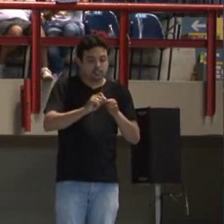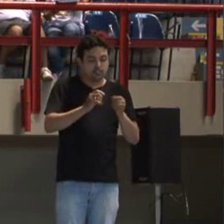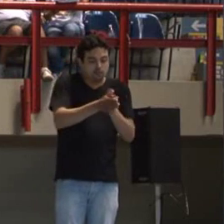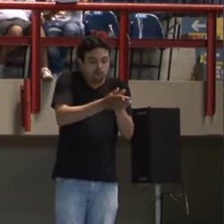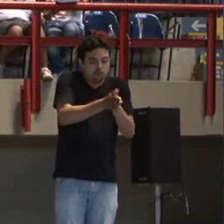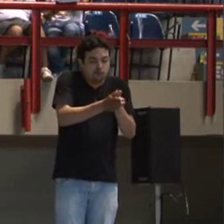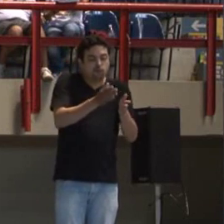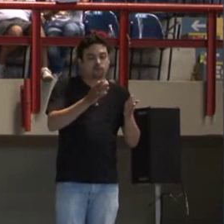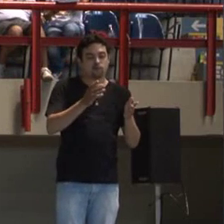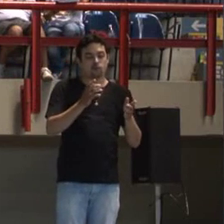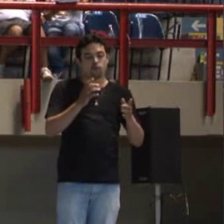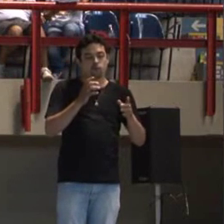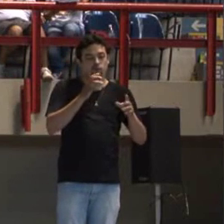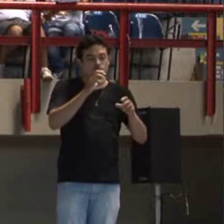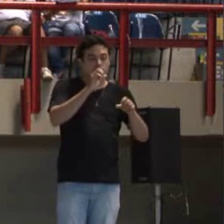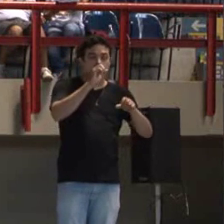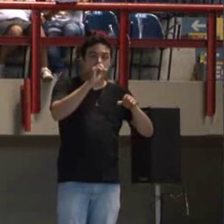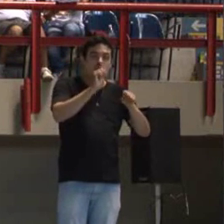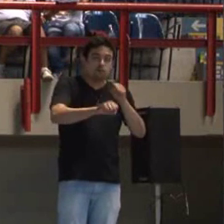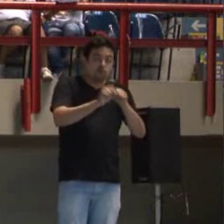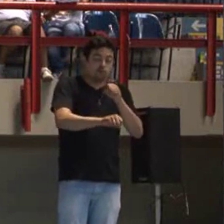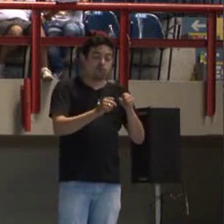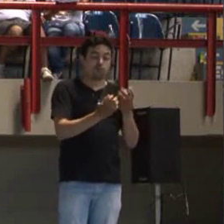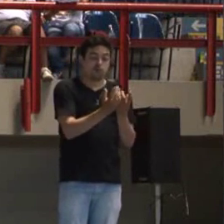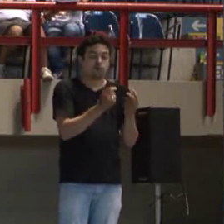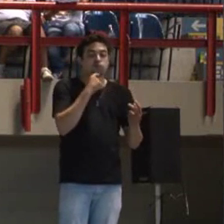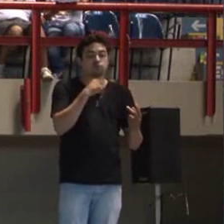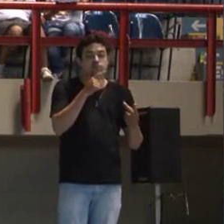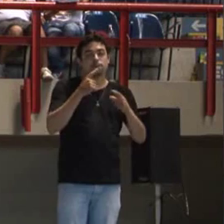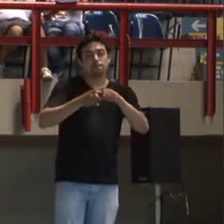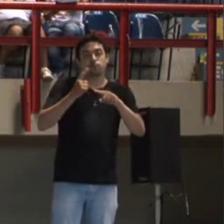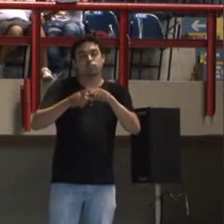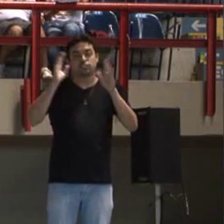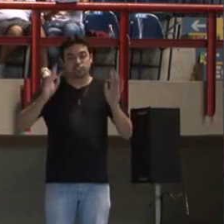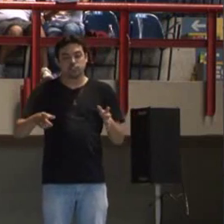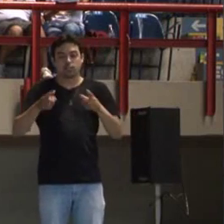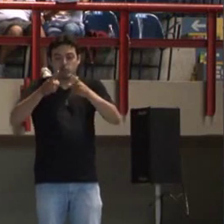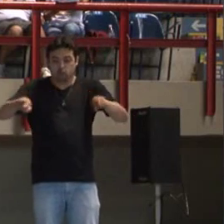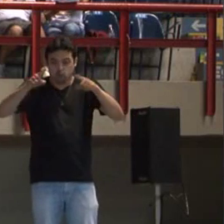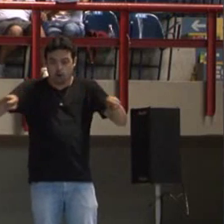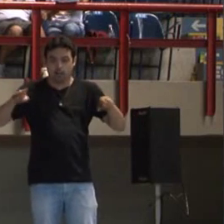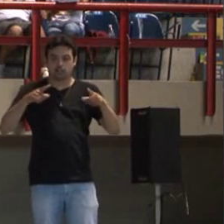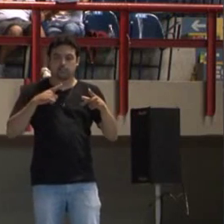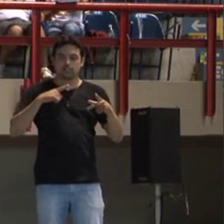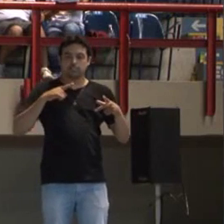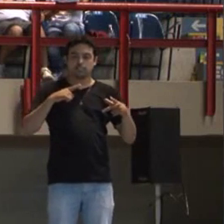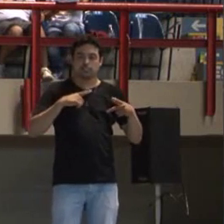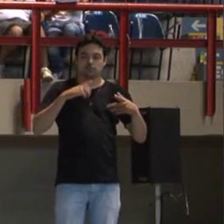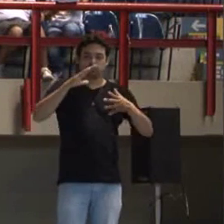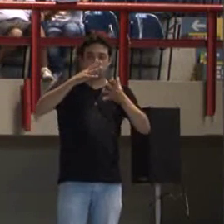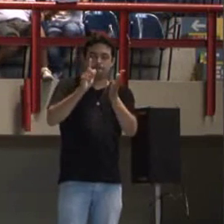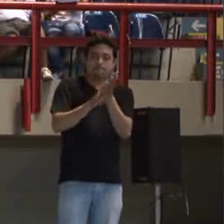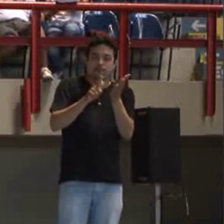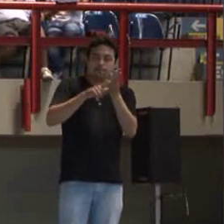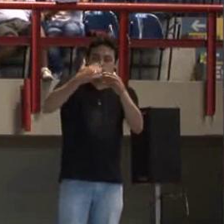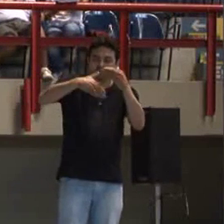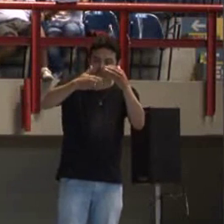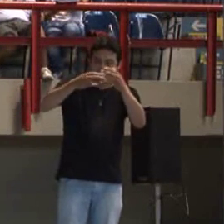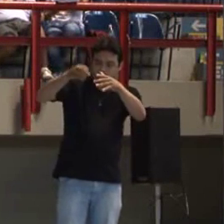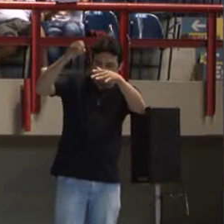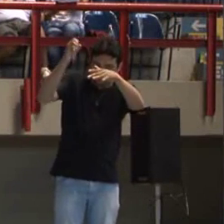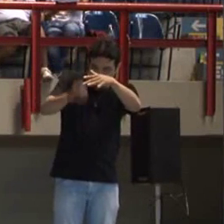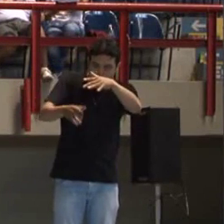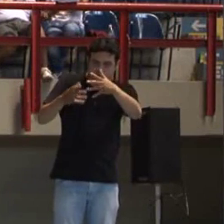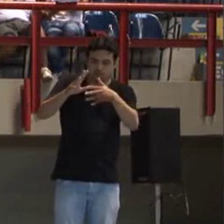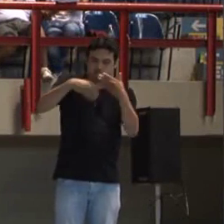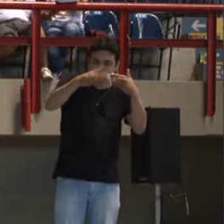mas não sabe. Vai fazer churrasco. Usa todas as técnicas, né? Gasta 4 rolos de papel higiênico para pegar o fogo no